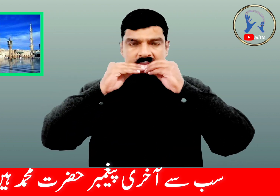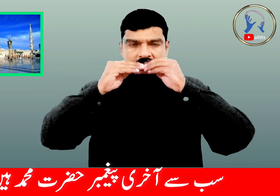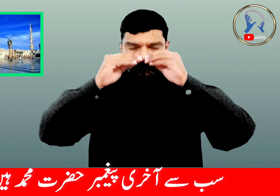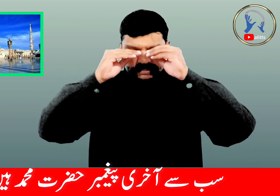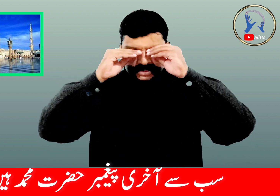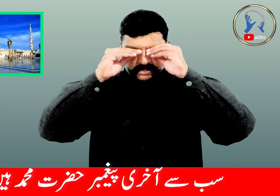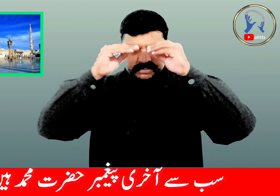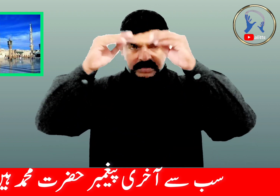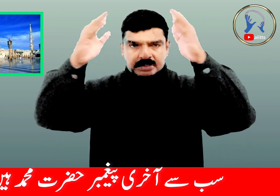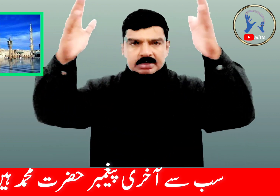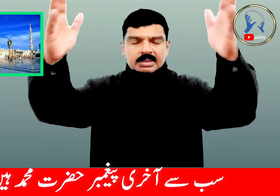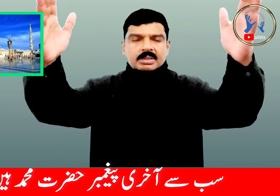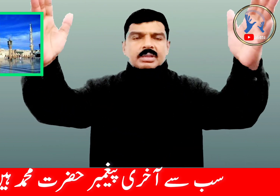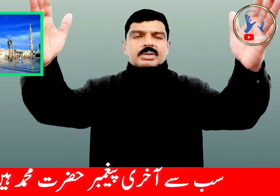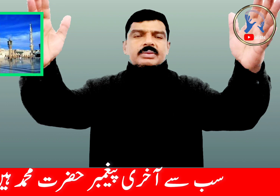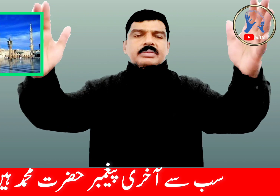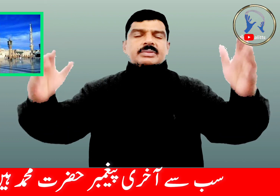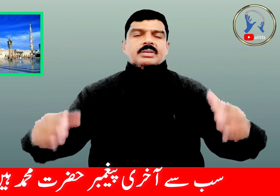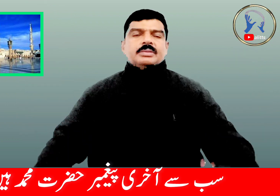حضرت محمد صلی اللہ علیہ وسلم،